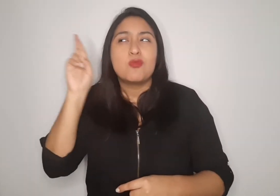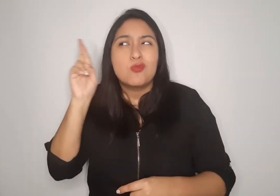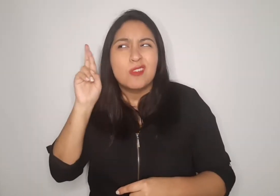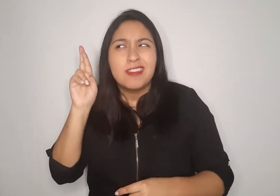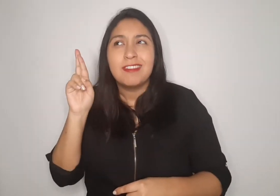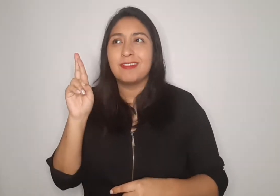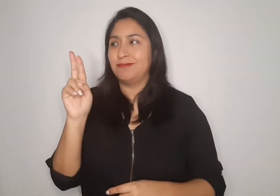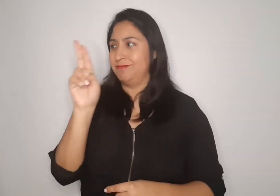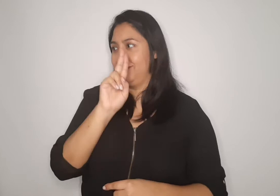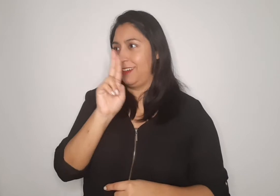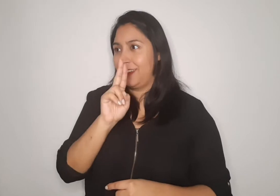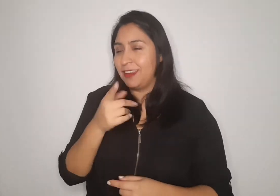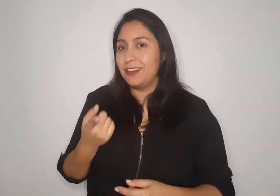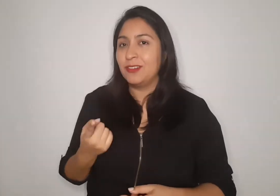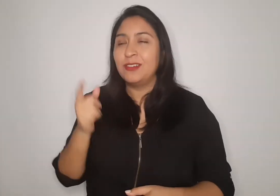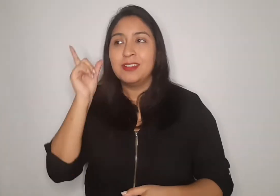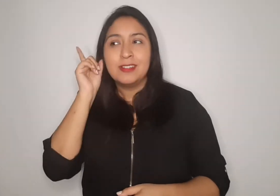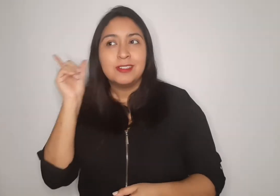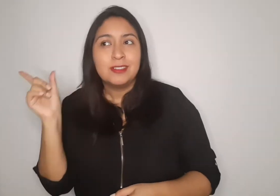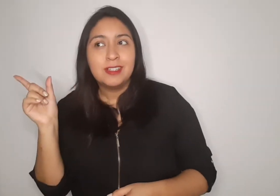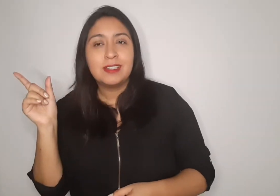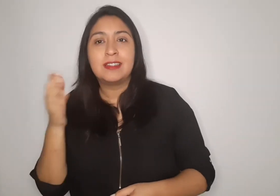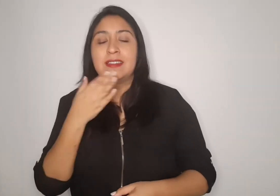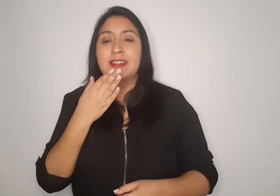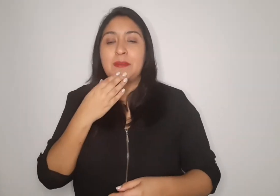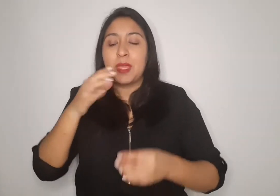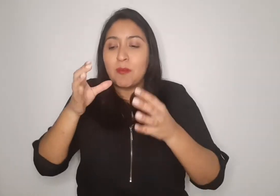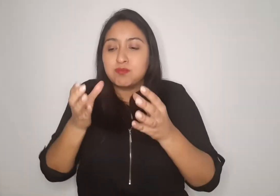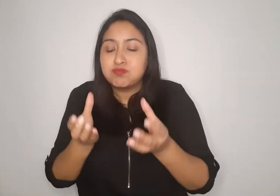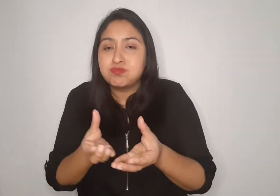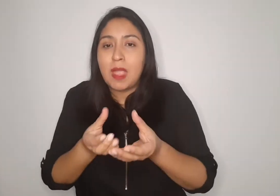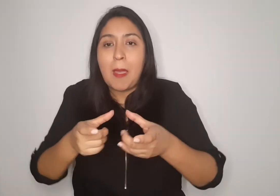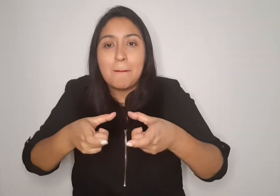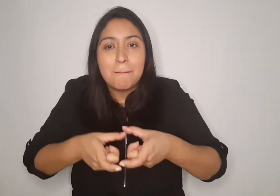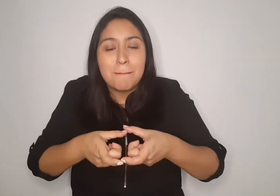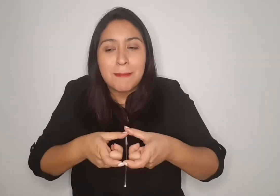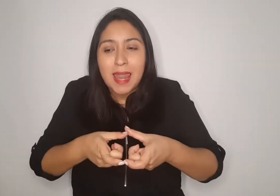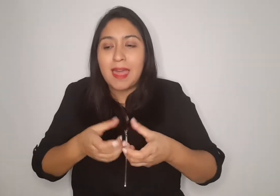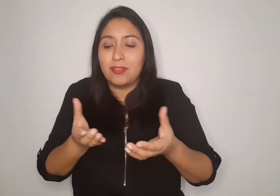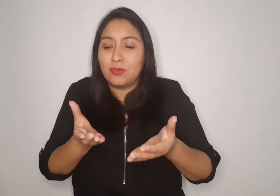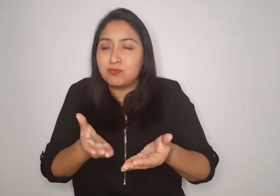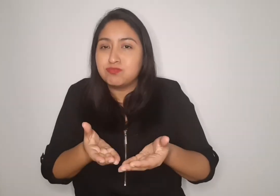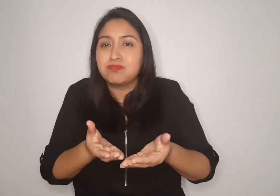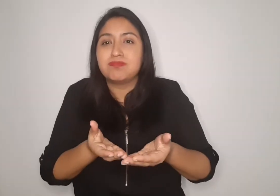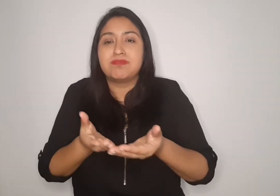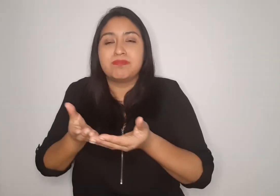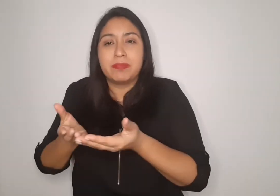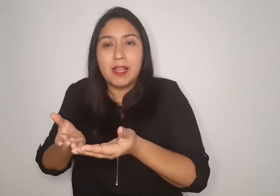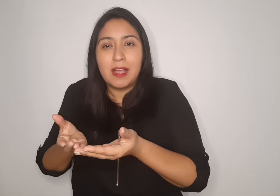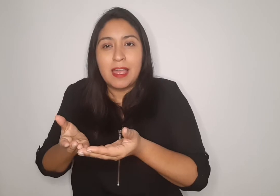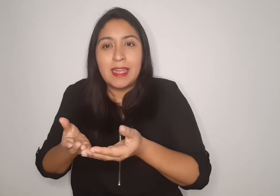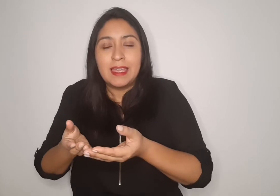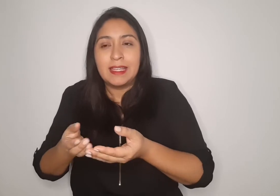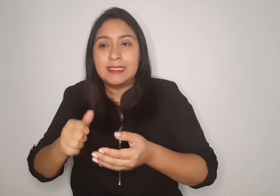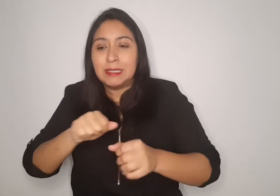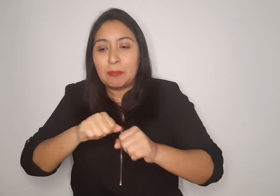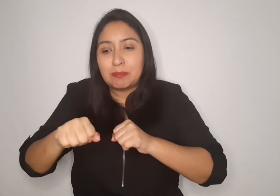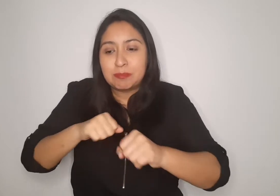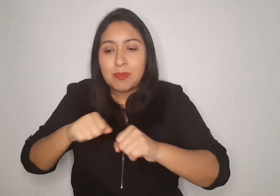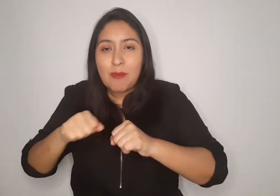vasijas que se movían y que vibraban, y como atribuyéndole una especie de